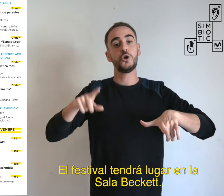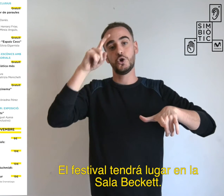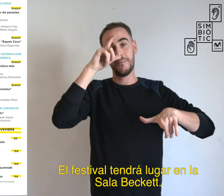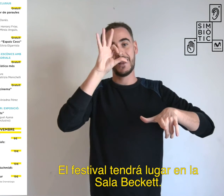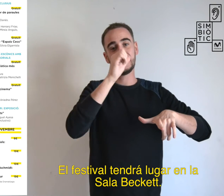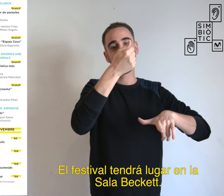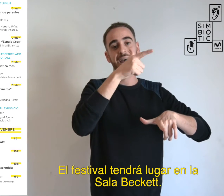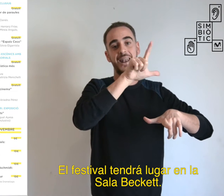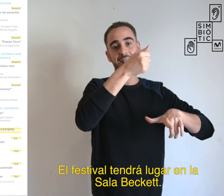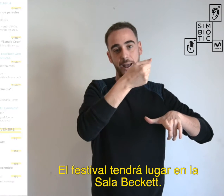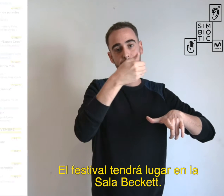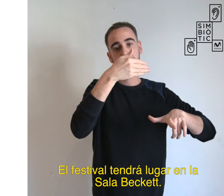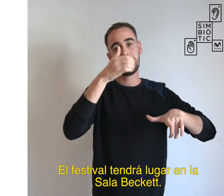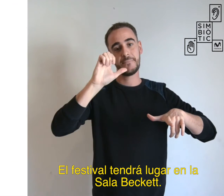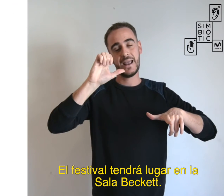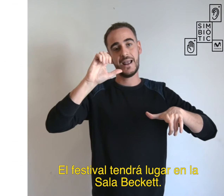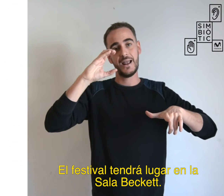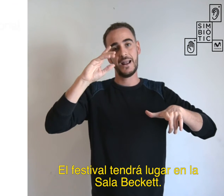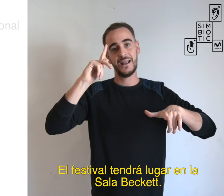El festival tendrá lugar en la sala Beckett.